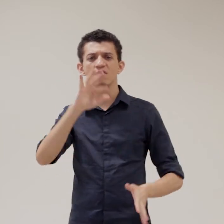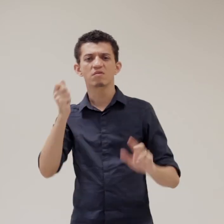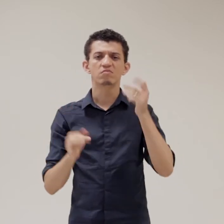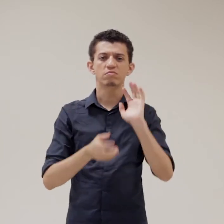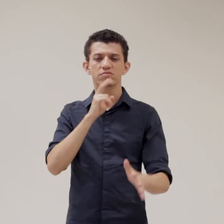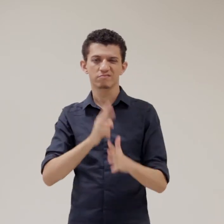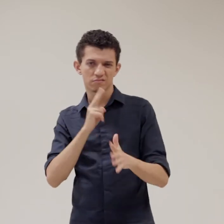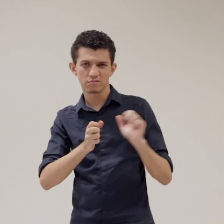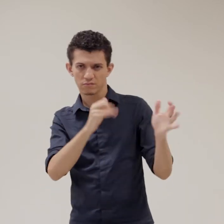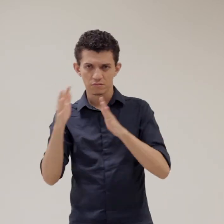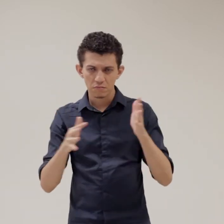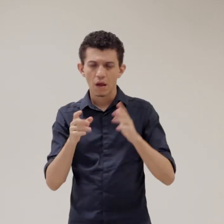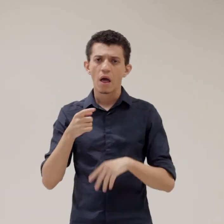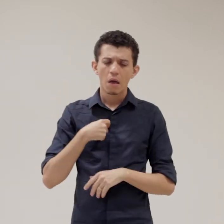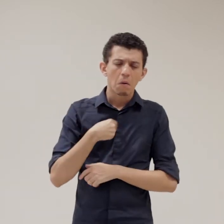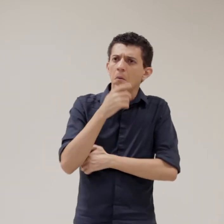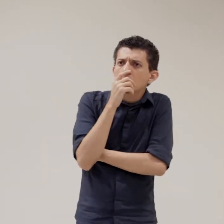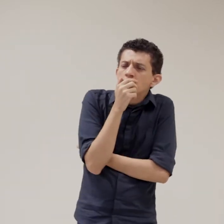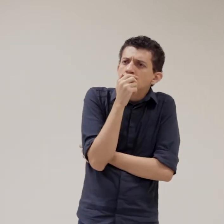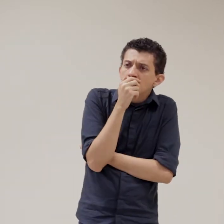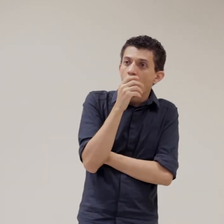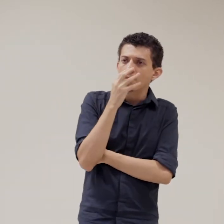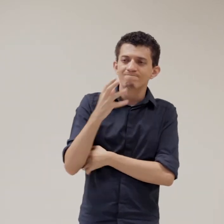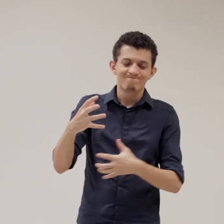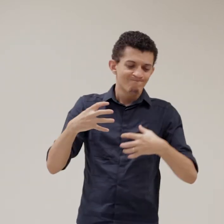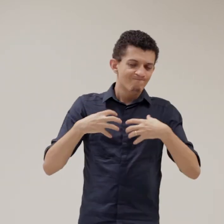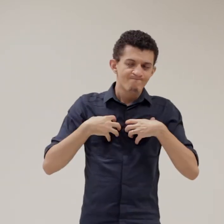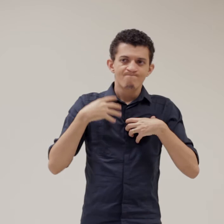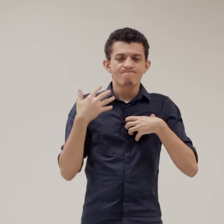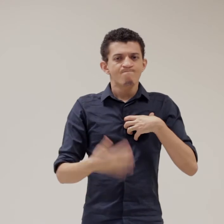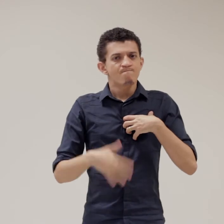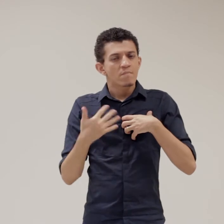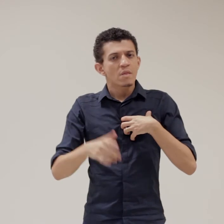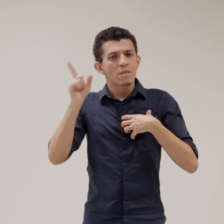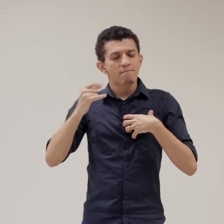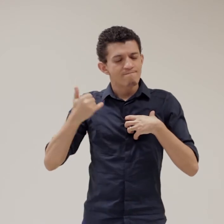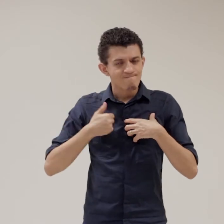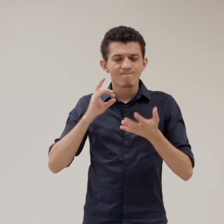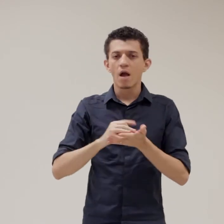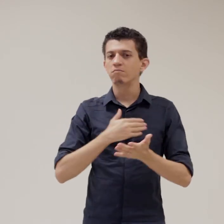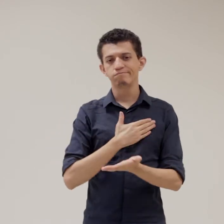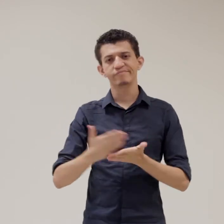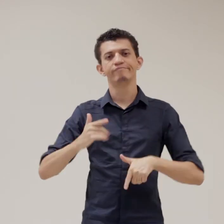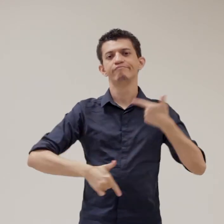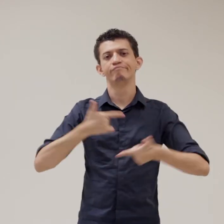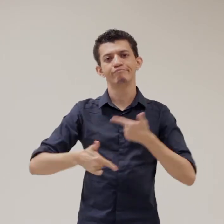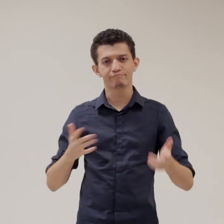ou colaborar com diversas congregações, inclusive a primeira Igreja Batista de Surdos do Brasil, o pastor Silas hoje está ligado à